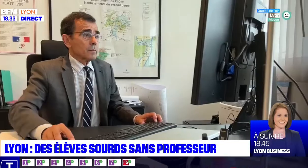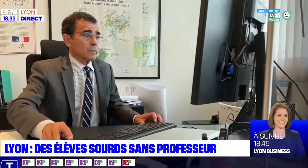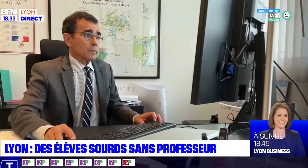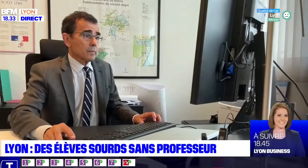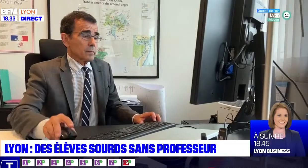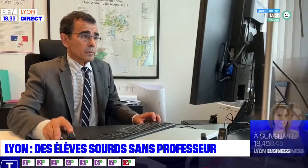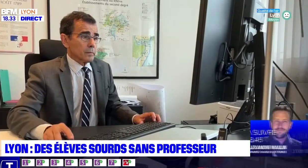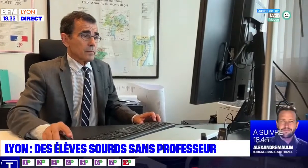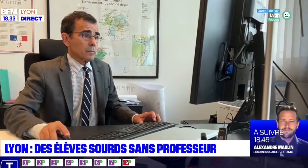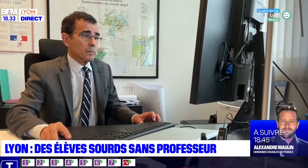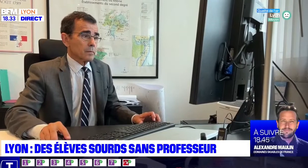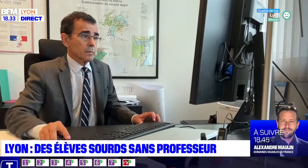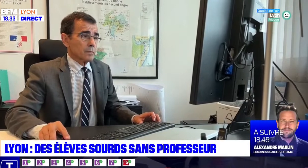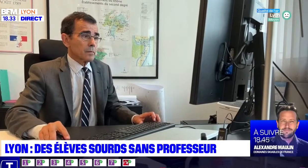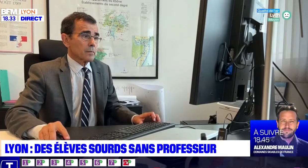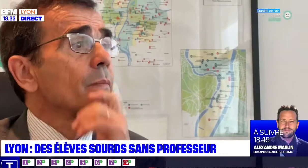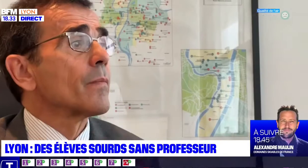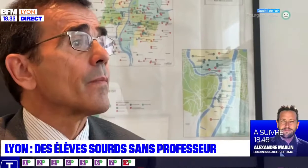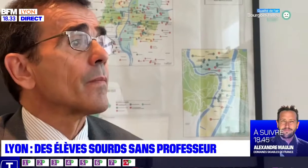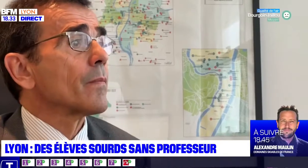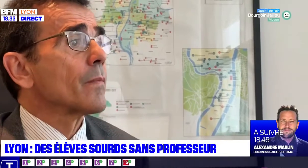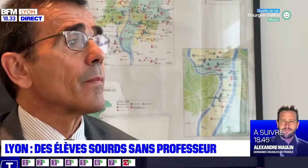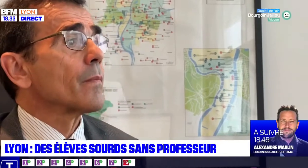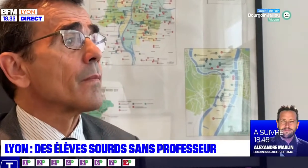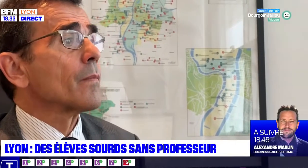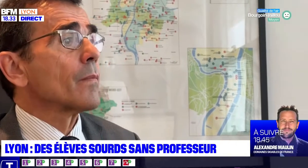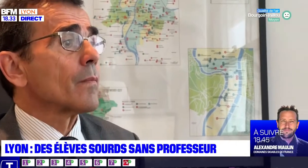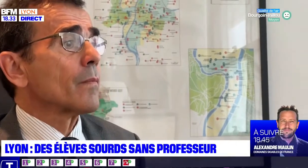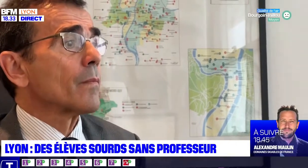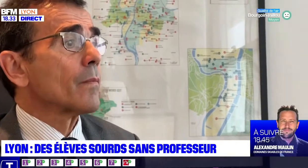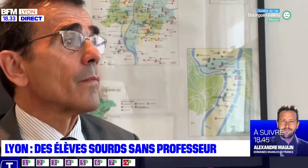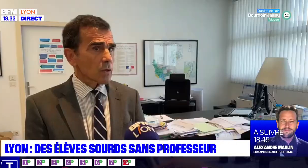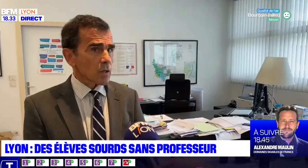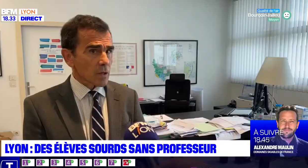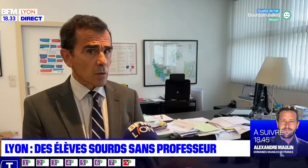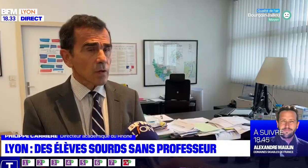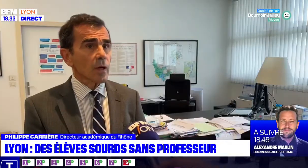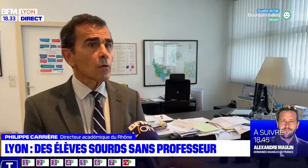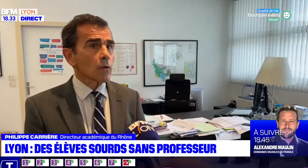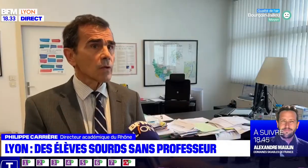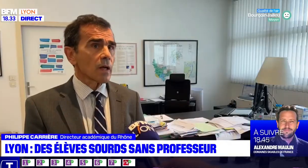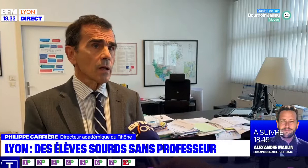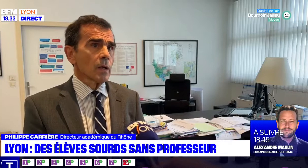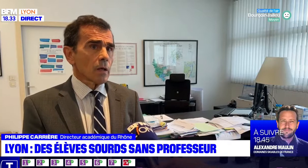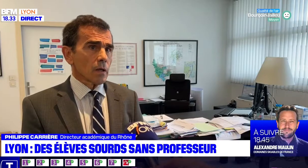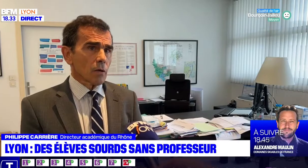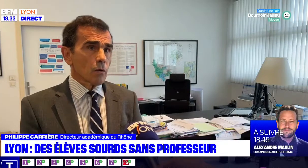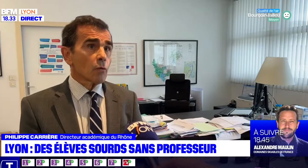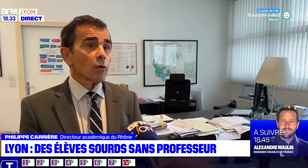un enseignant capable de signer. Une denrée rare. Les gens qui signent en France sont très recherchés. On est dans un secteur très concurrentiel. Et que le nombre de